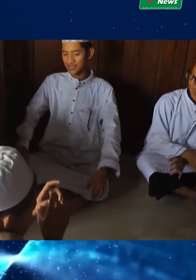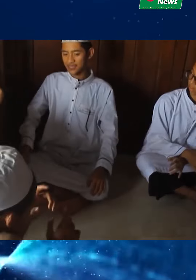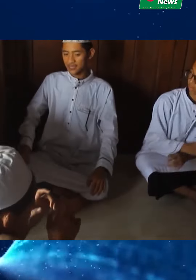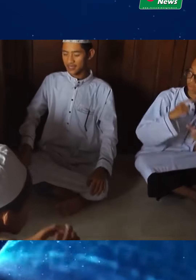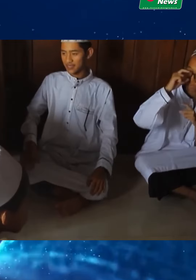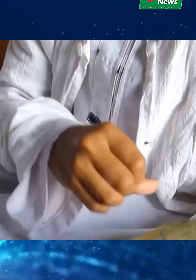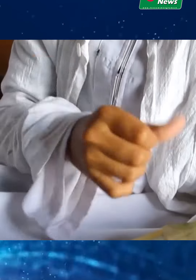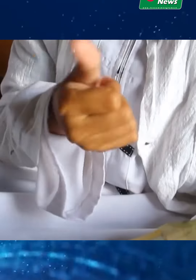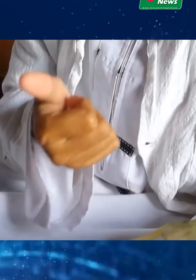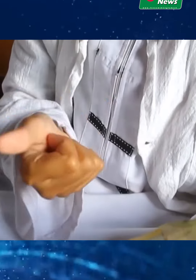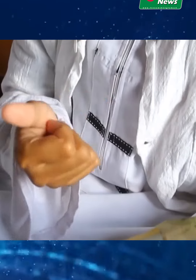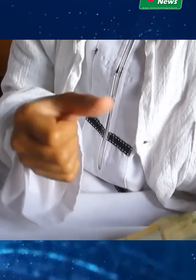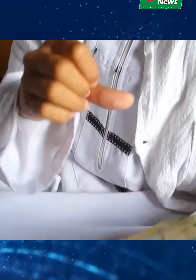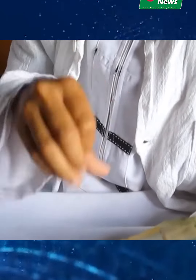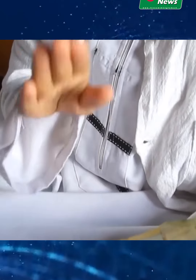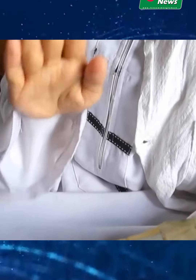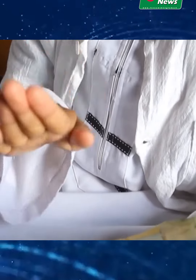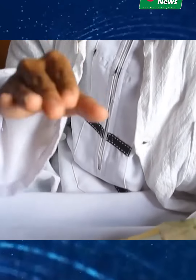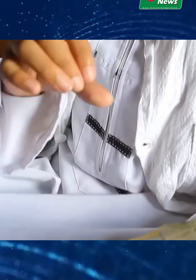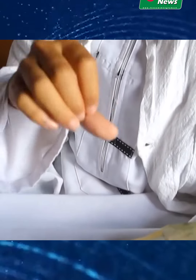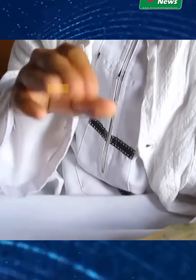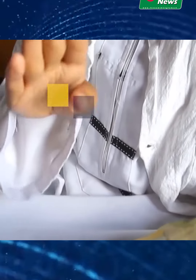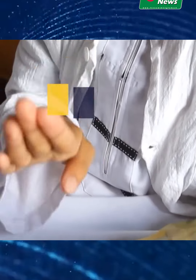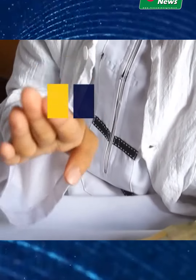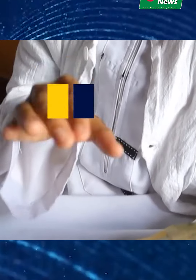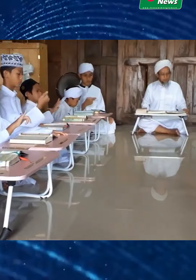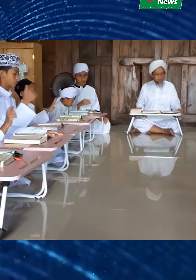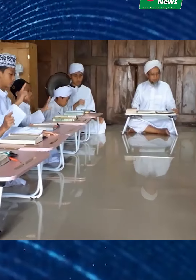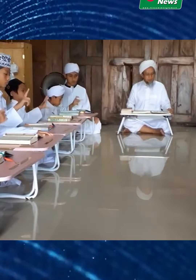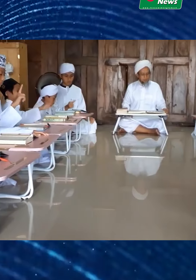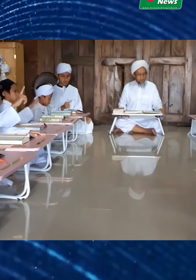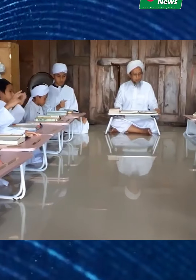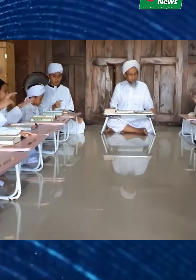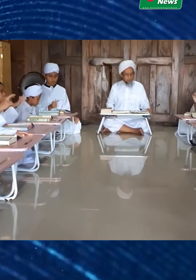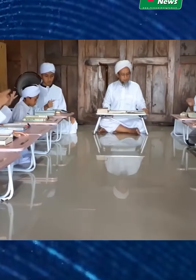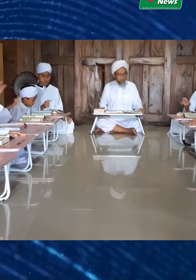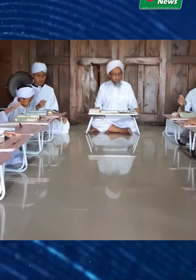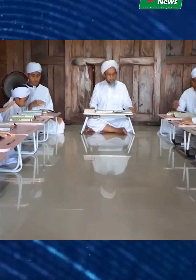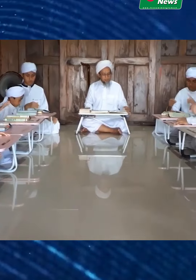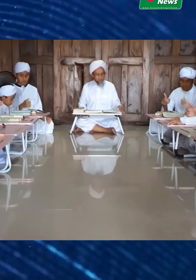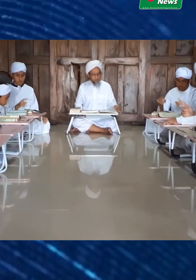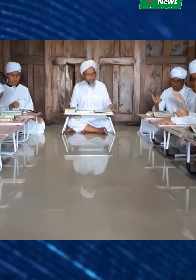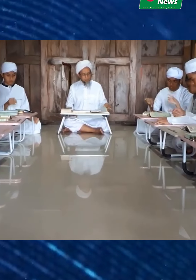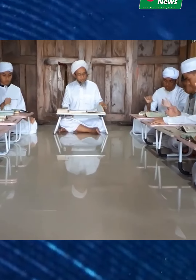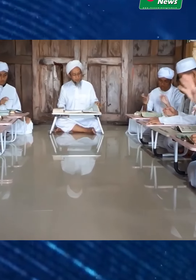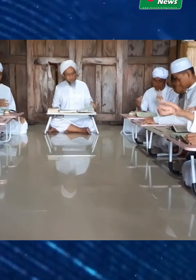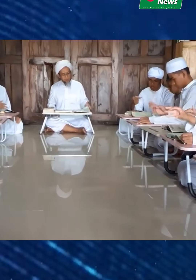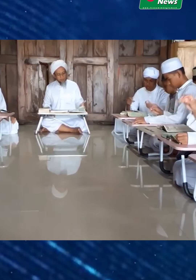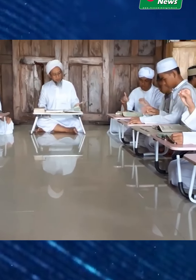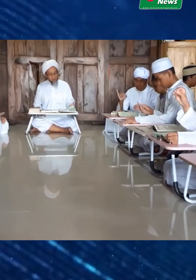করছেন। কাহফি বলেছিলেন, আলহামদুলিল্লাহ, আমাদের এই বোর্ডিং মাদ্রাসায় পুরো ইন্দোনেশিয়া থেকে নারী পুরুষ পড়তে আসছে। সুলাওয়াসি, কালিমান্তা,